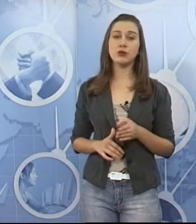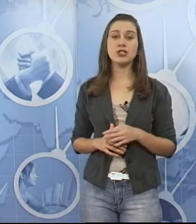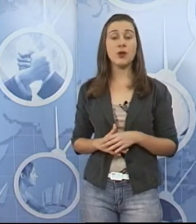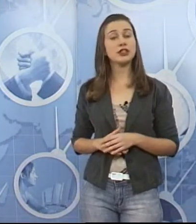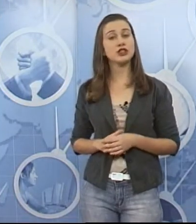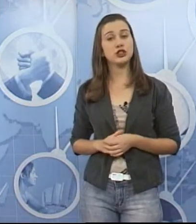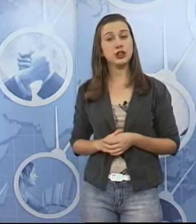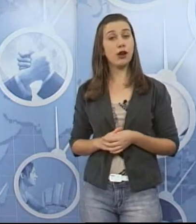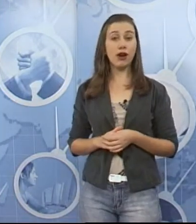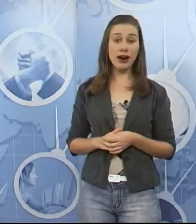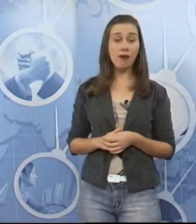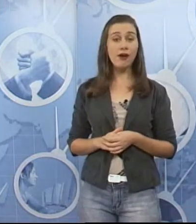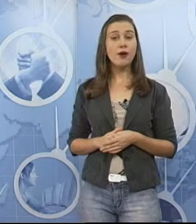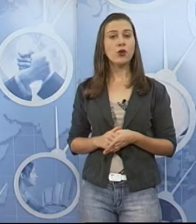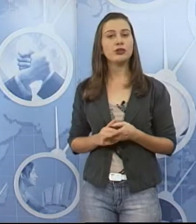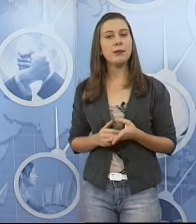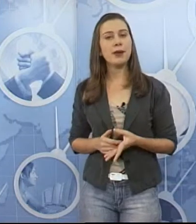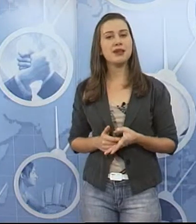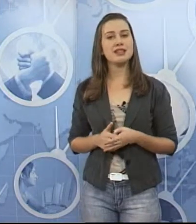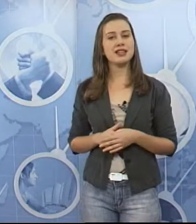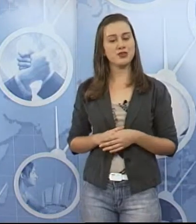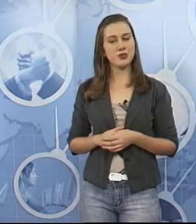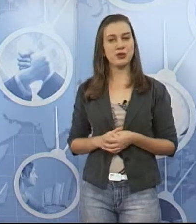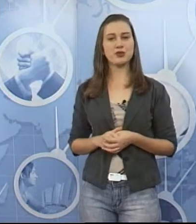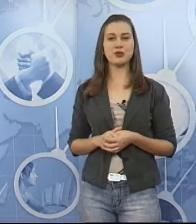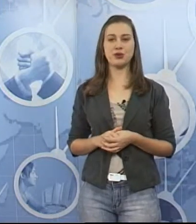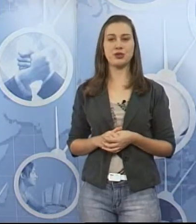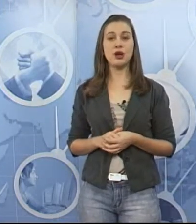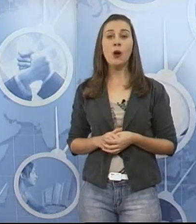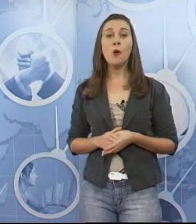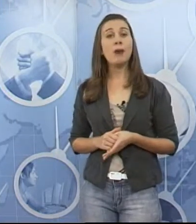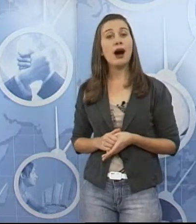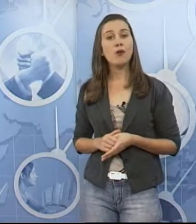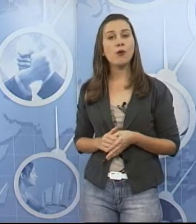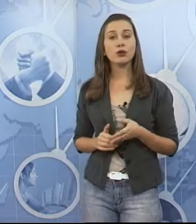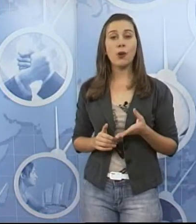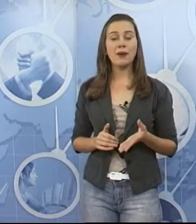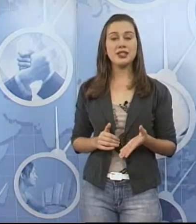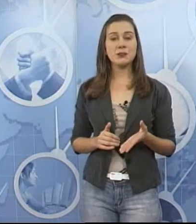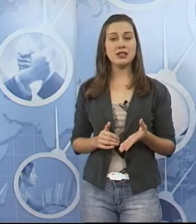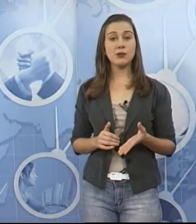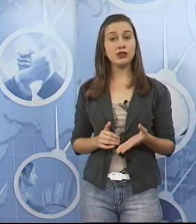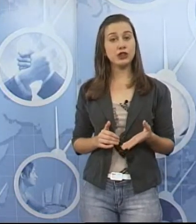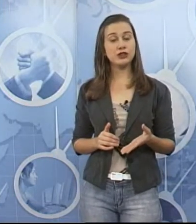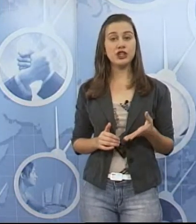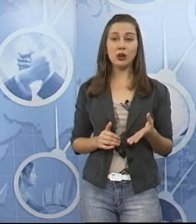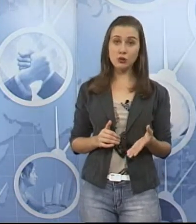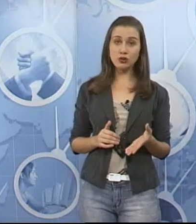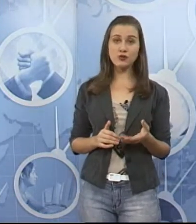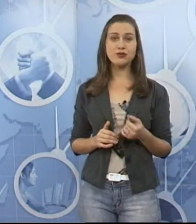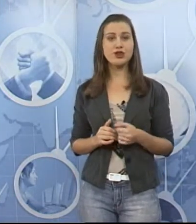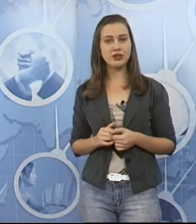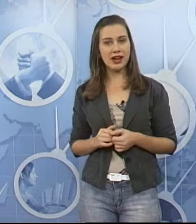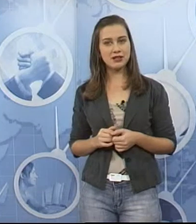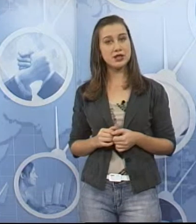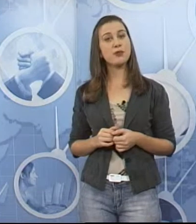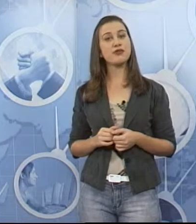produção artística local, como também apresentar suas produções. O palco conta com a participação ativa de alunos, funcionários e